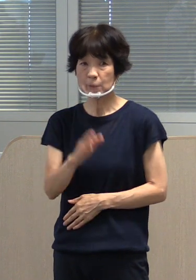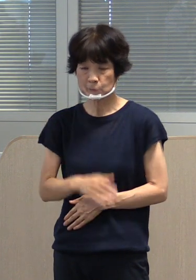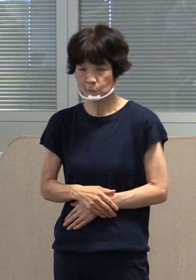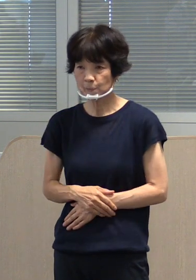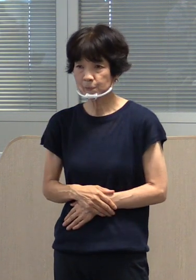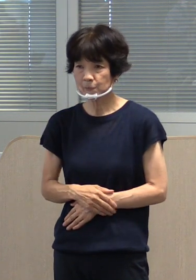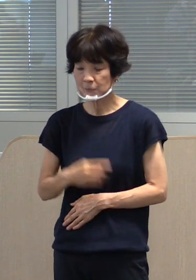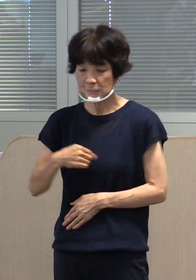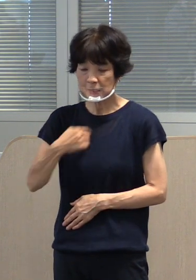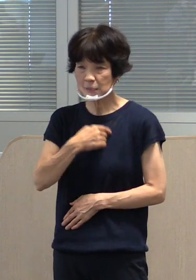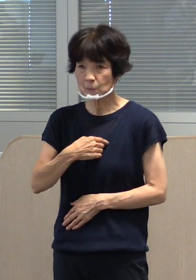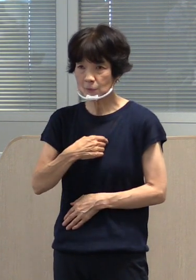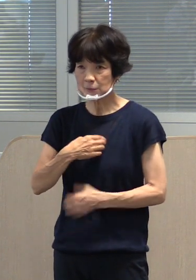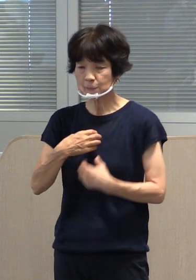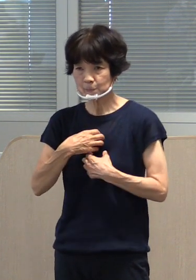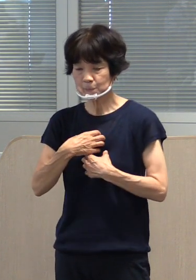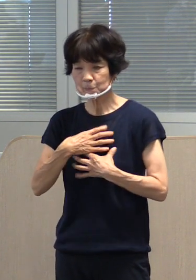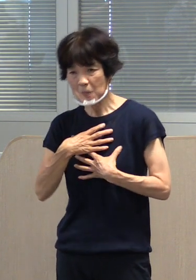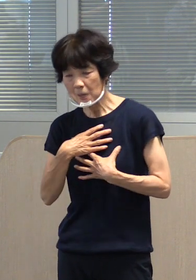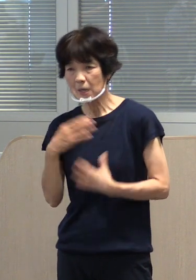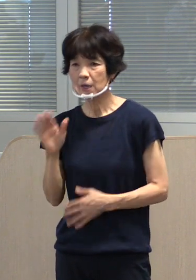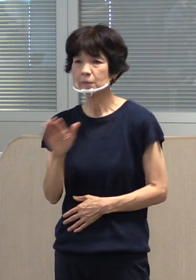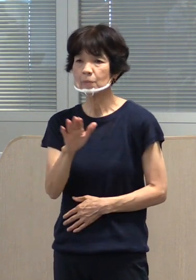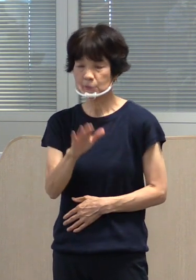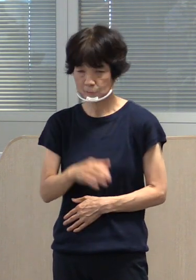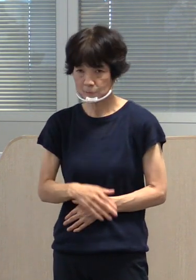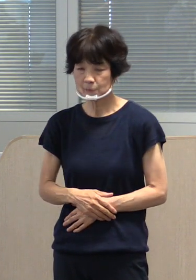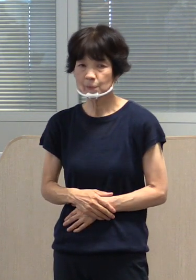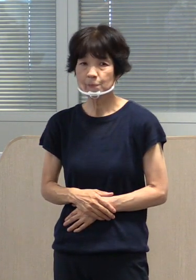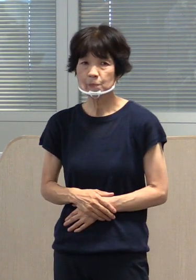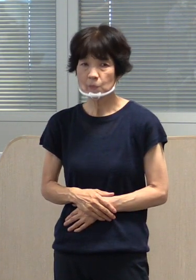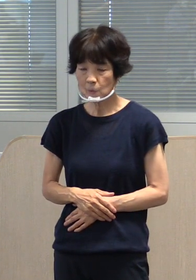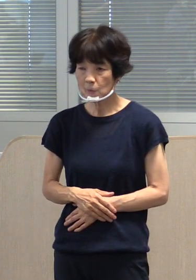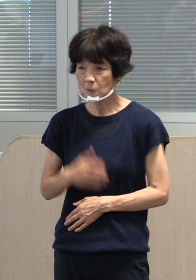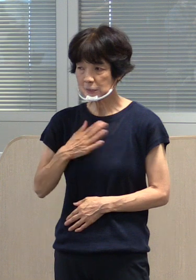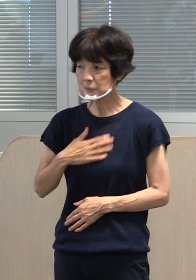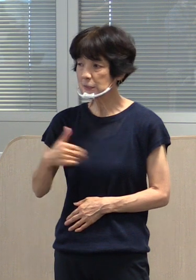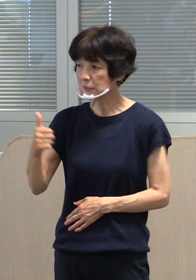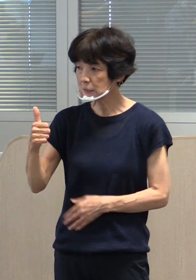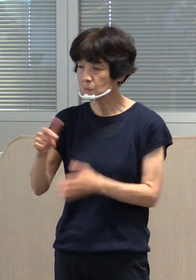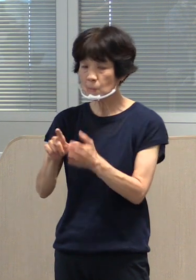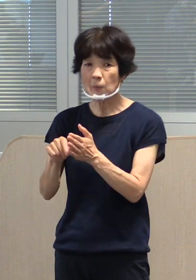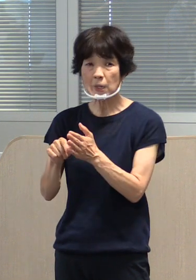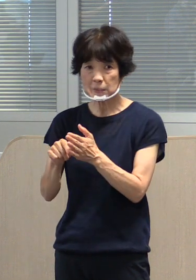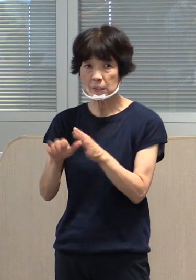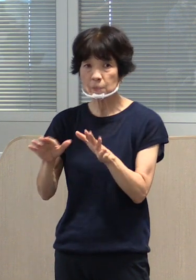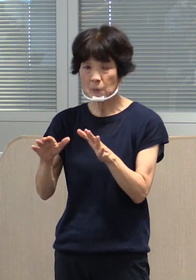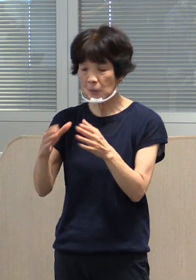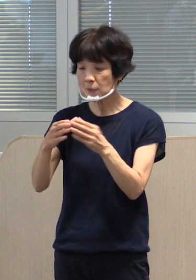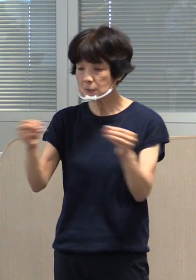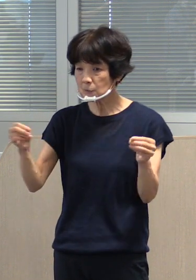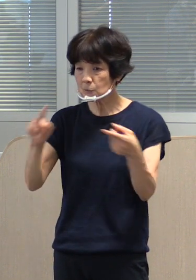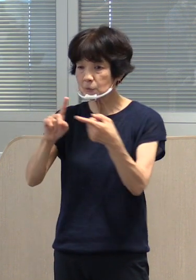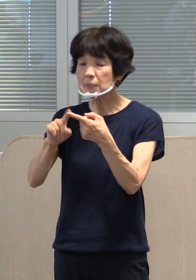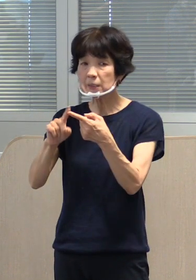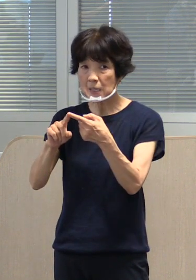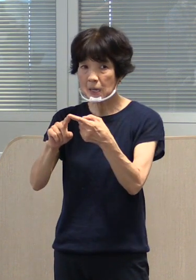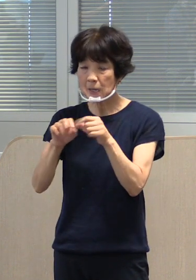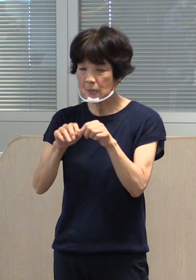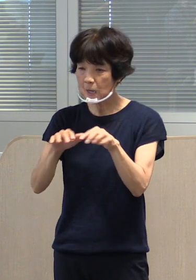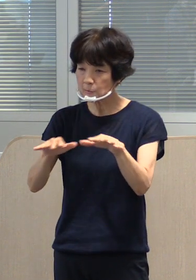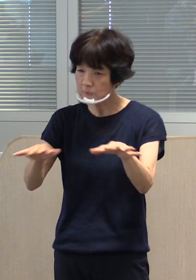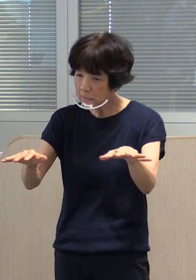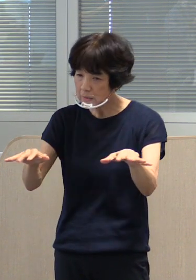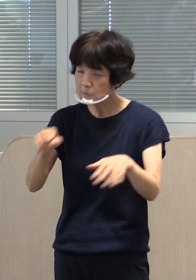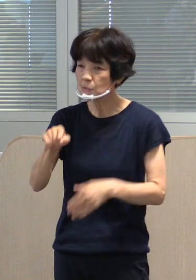意味気持ちが緩む時期が続きますけれども、佐竹知事とすれば、今全国的なこの感染拡大というのは、ど